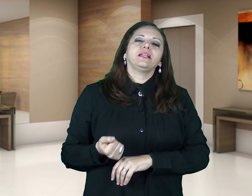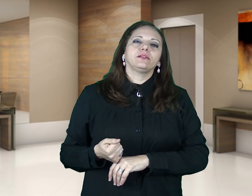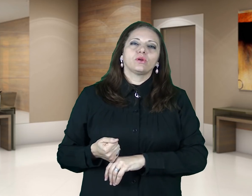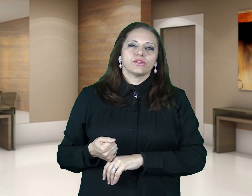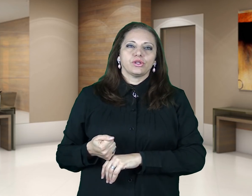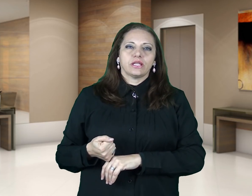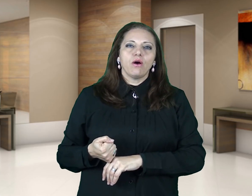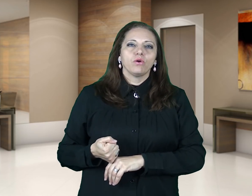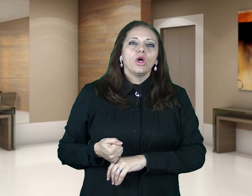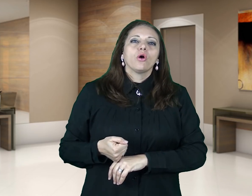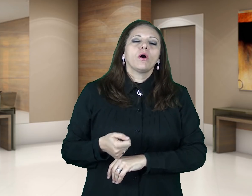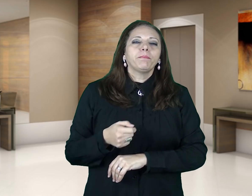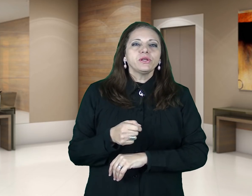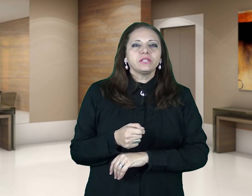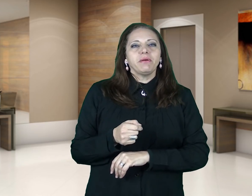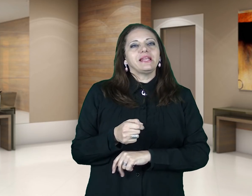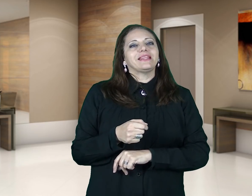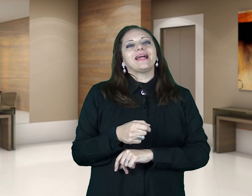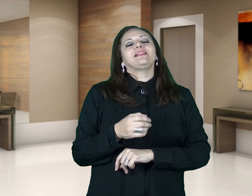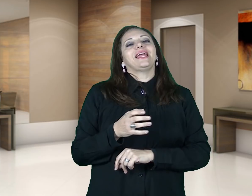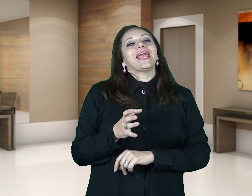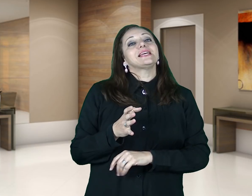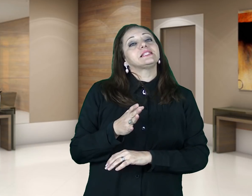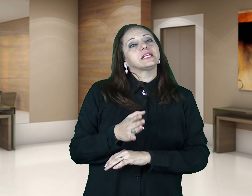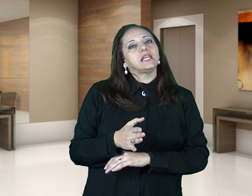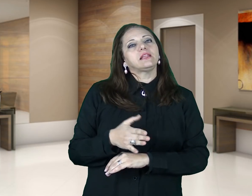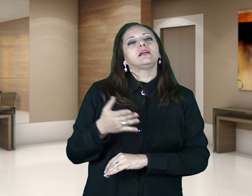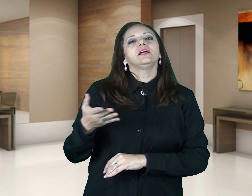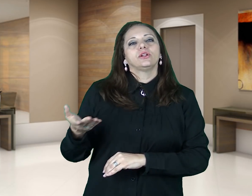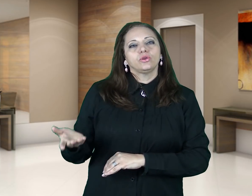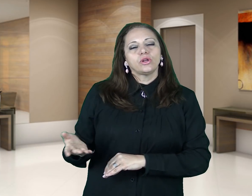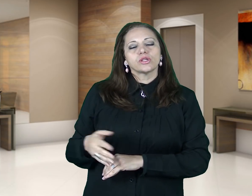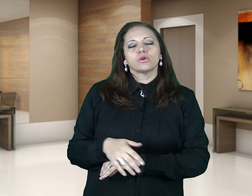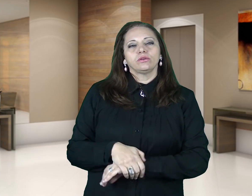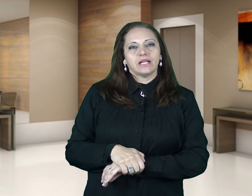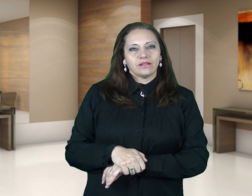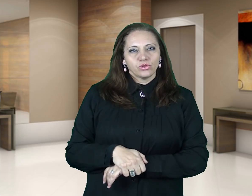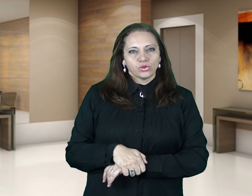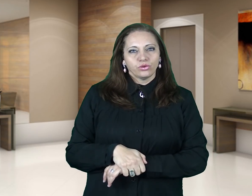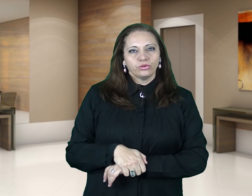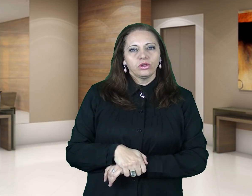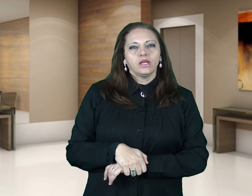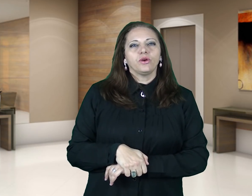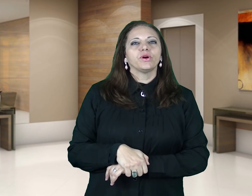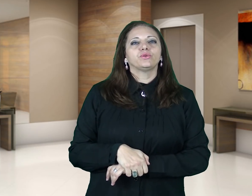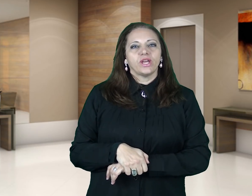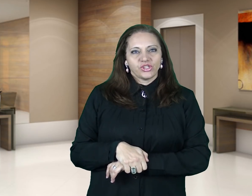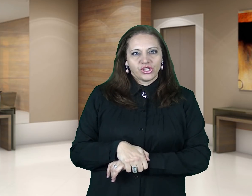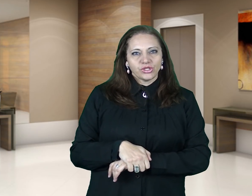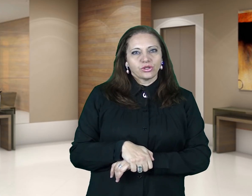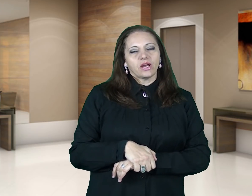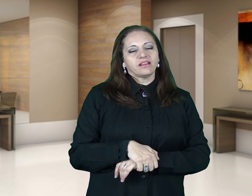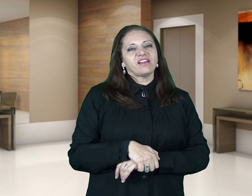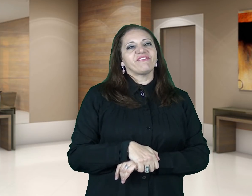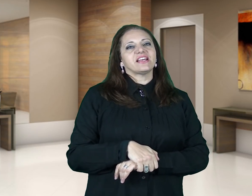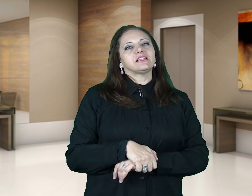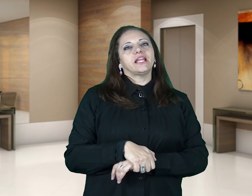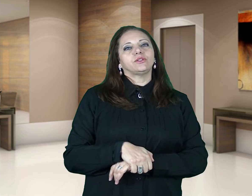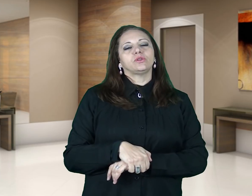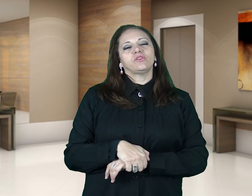no ambiente educacional com a possibilidade de escrita do nosso alunado surdo enquanto registro através da